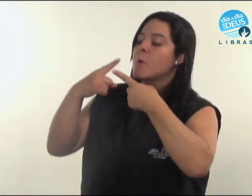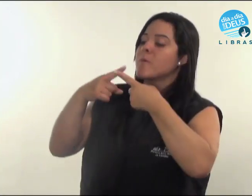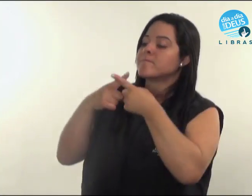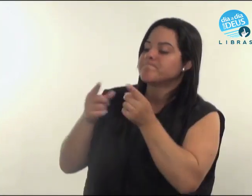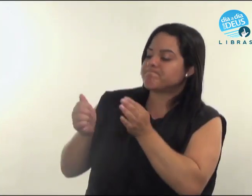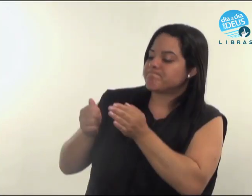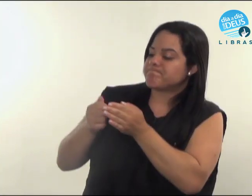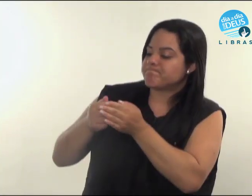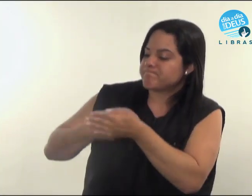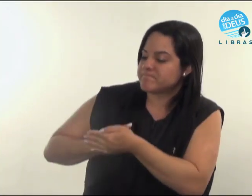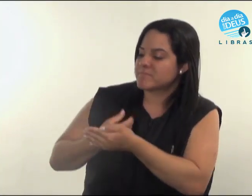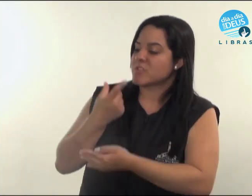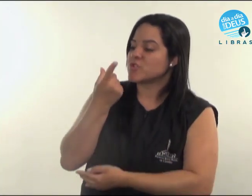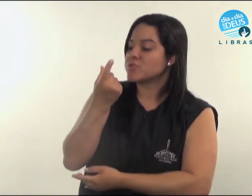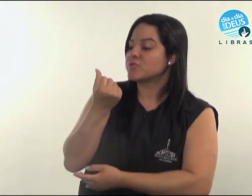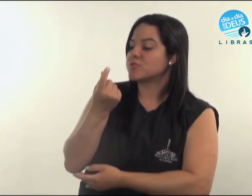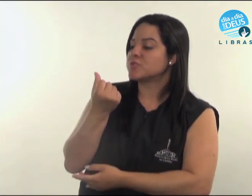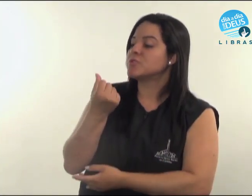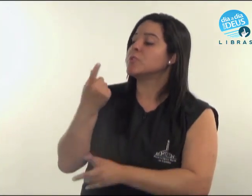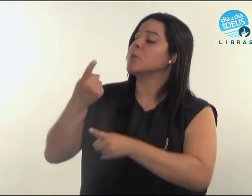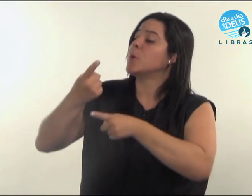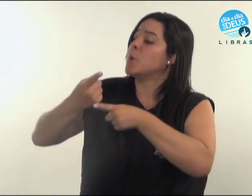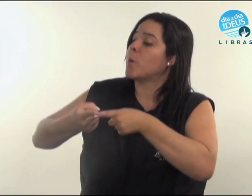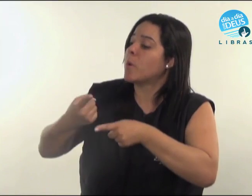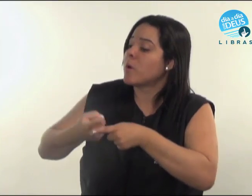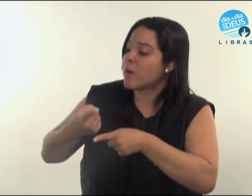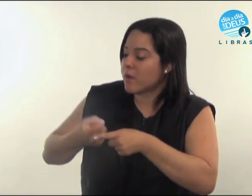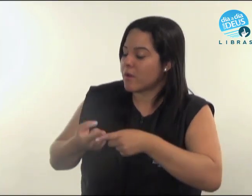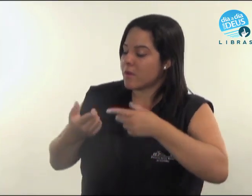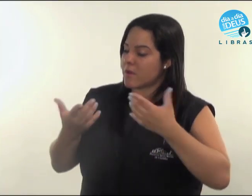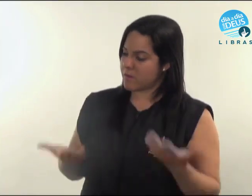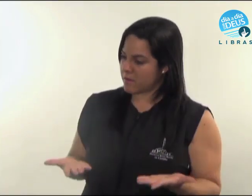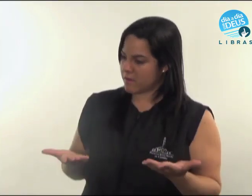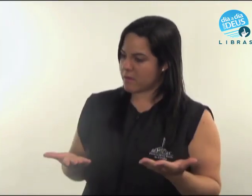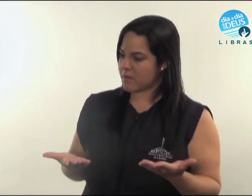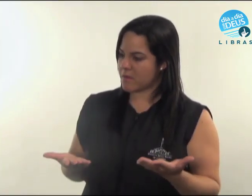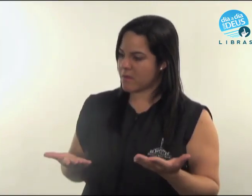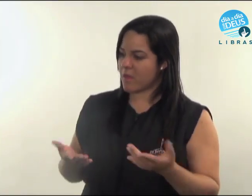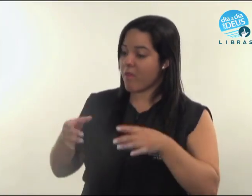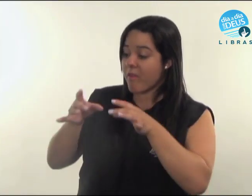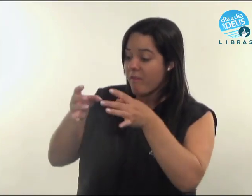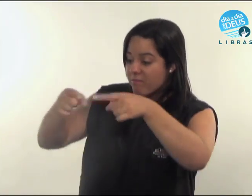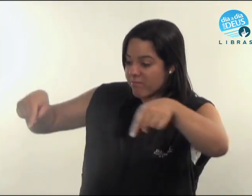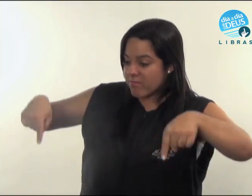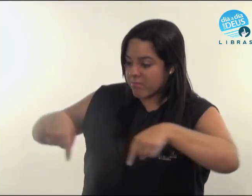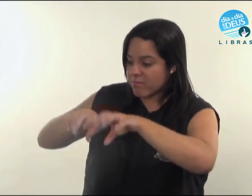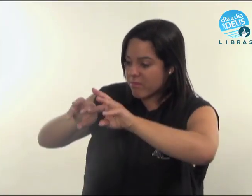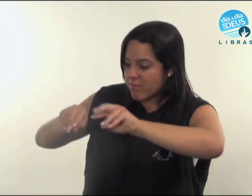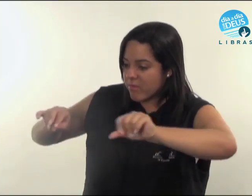Por que você ficou com uma parte do dinheiro que recebeu pela venda daquele